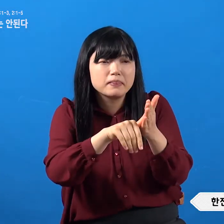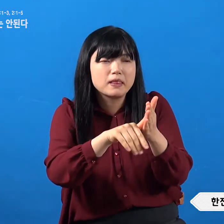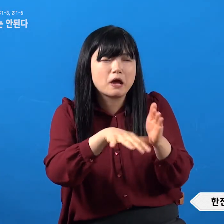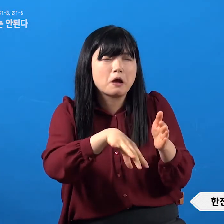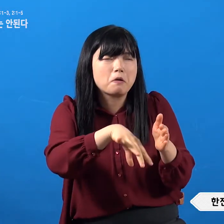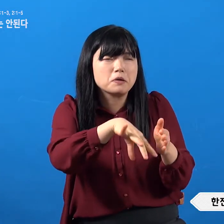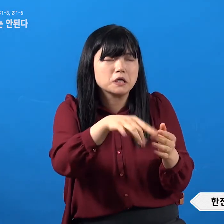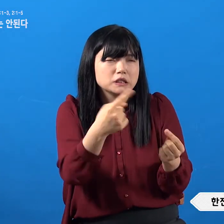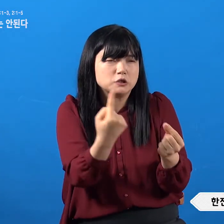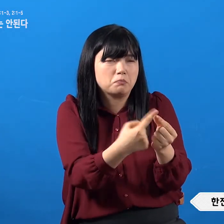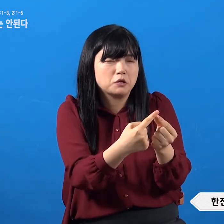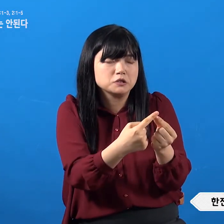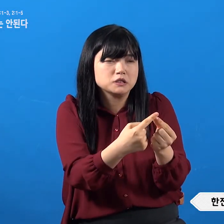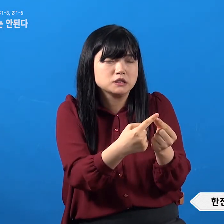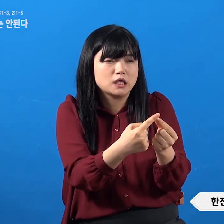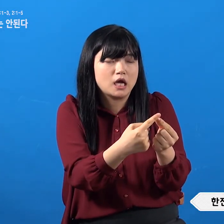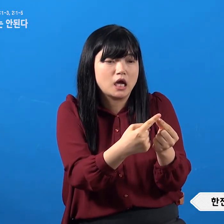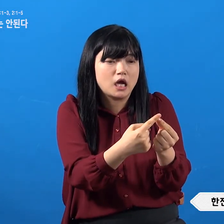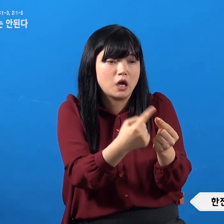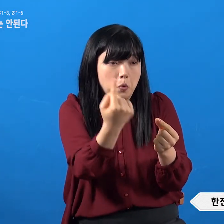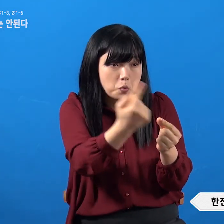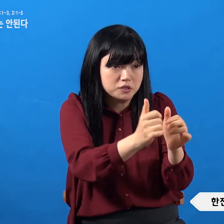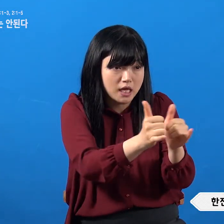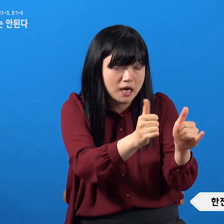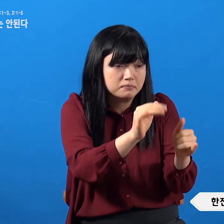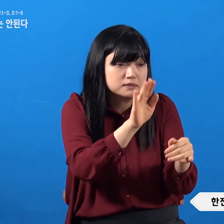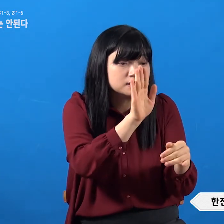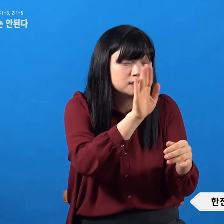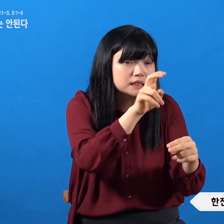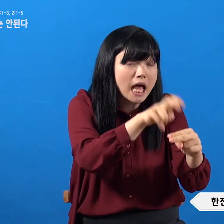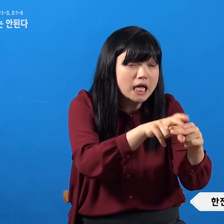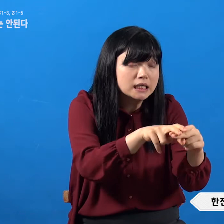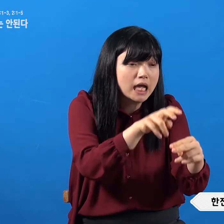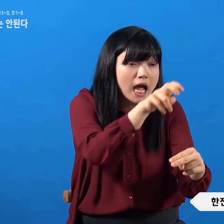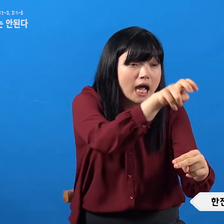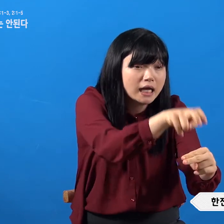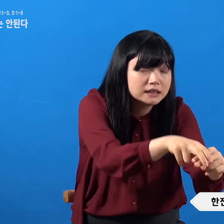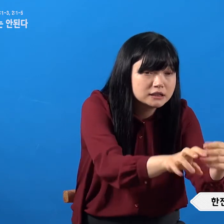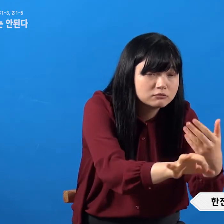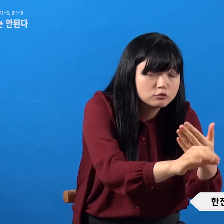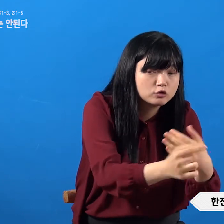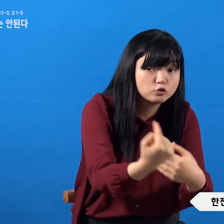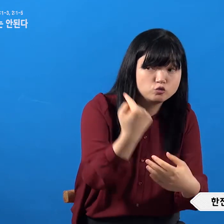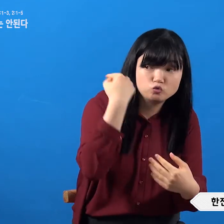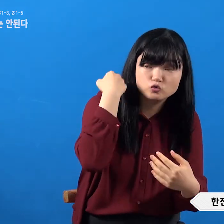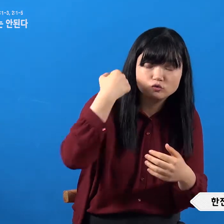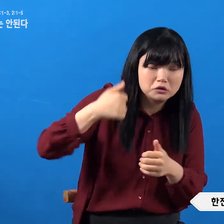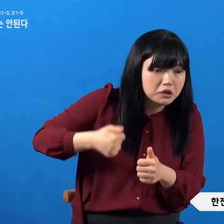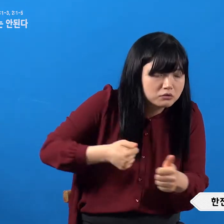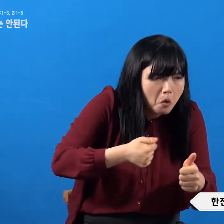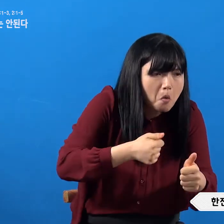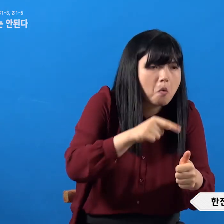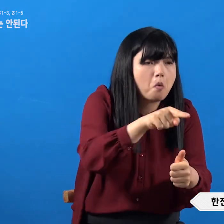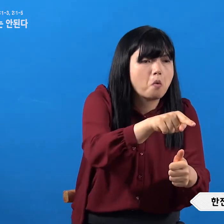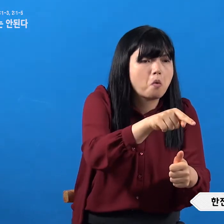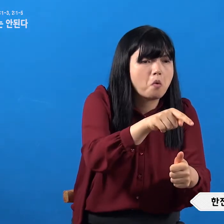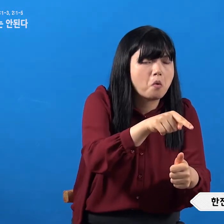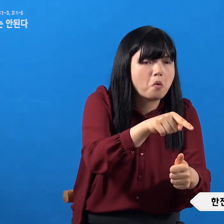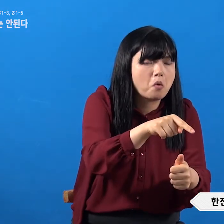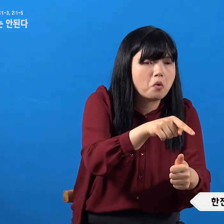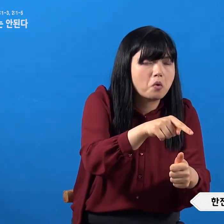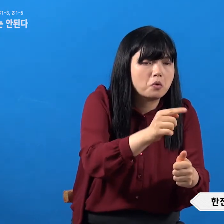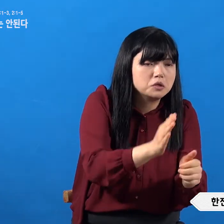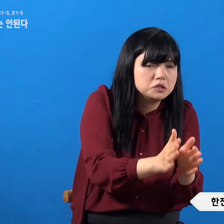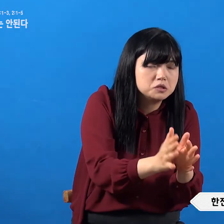제일 먼저 온 사람이 어디에 자리를 딱 앉으면 뒤에 오는 사람들은 그 사람보다 뒤로 쭉